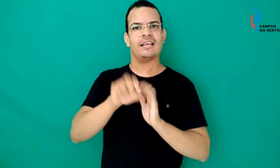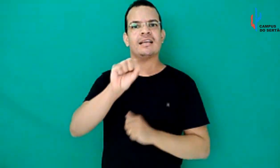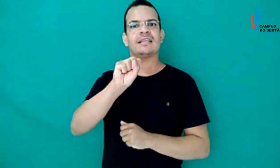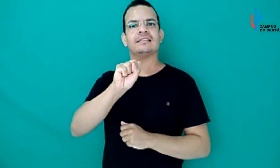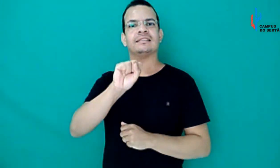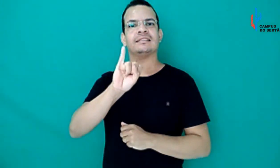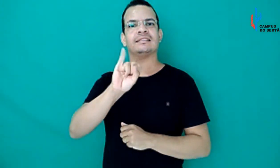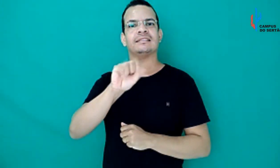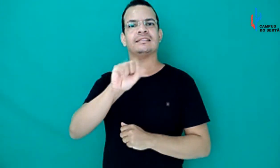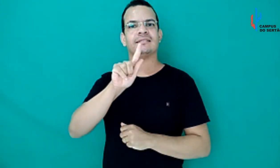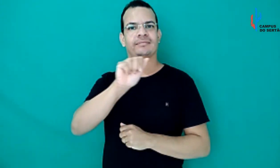Então,